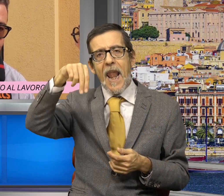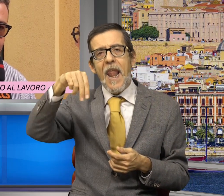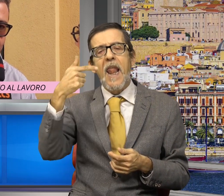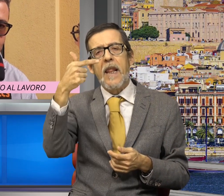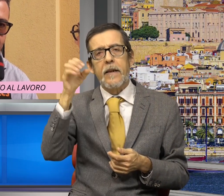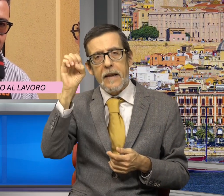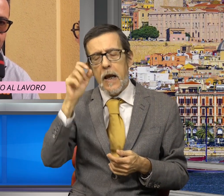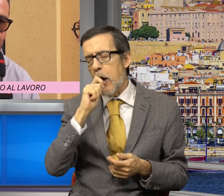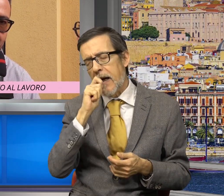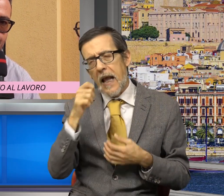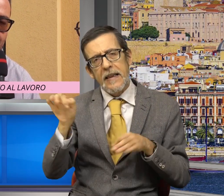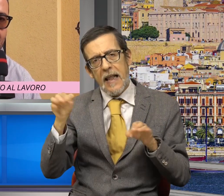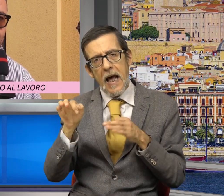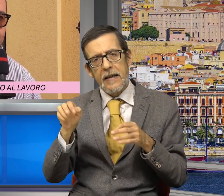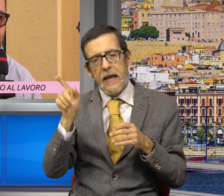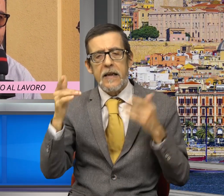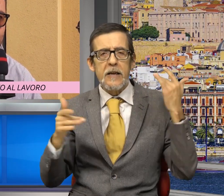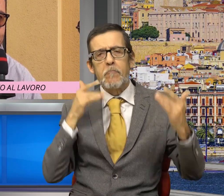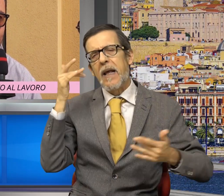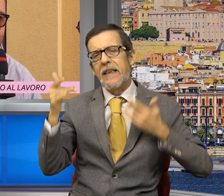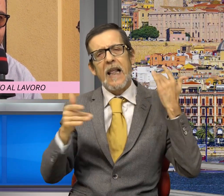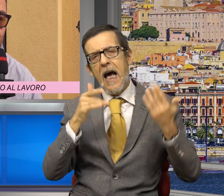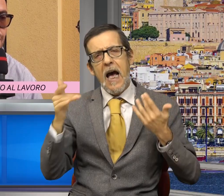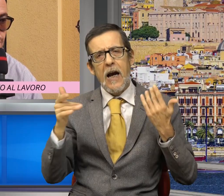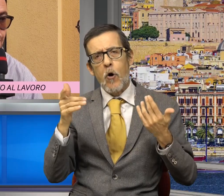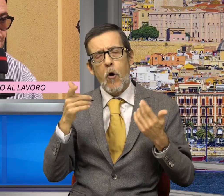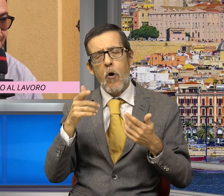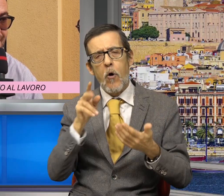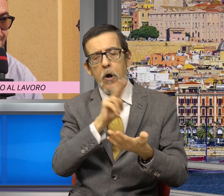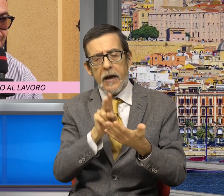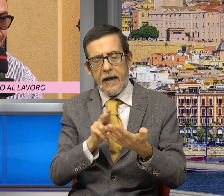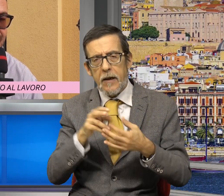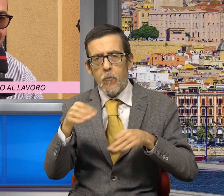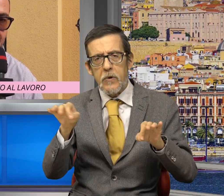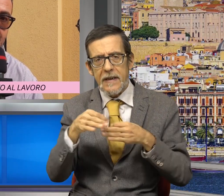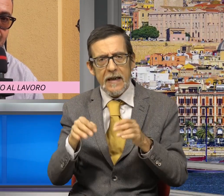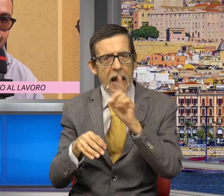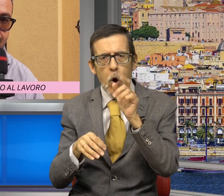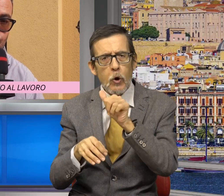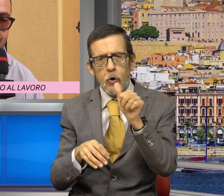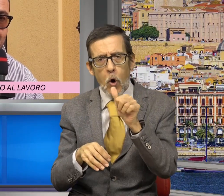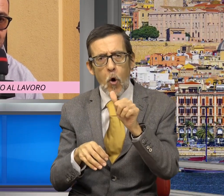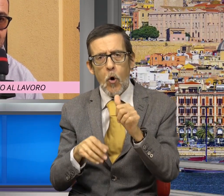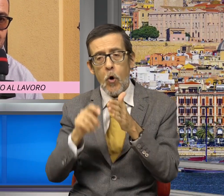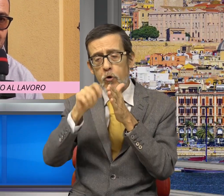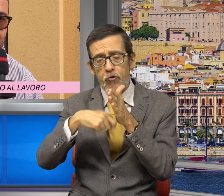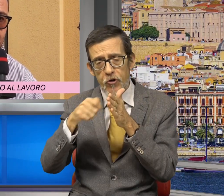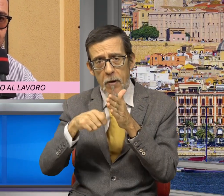indie, che presenterà il suo spettacolo Iperbolica, un reading musicale, per cui non solo cinema, il Carbonia Film Festival. In apertura, mercoledì 13 novembre, la